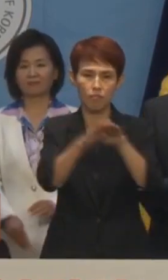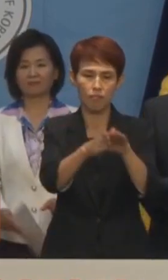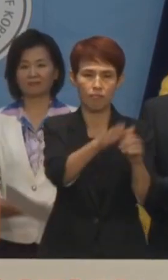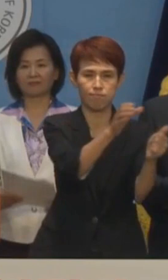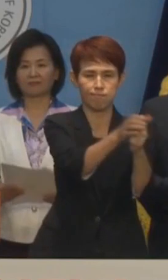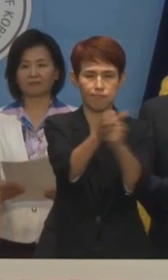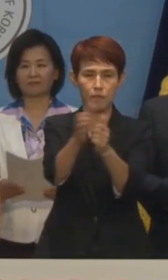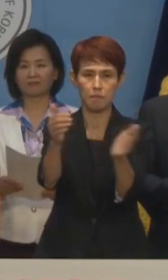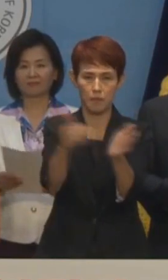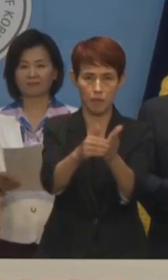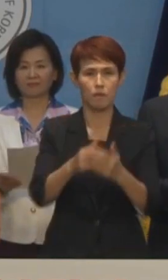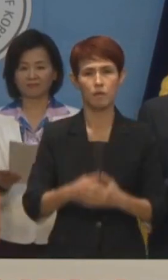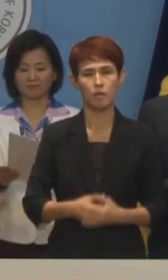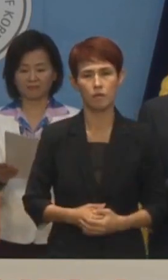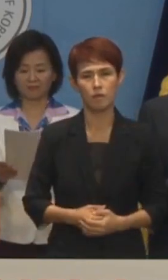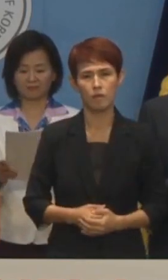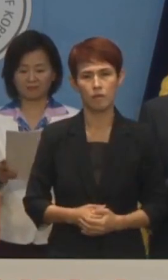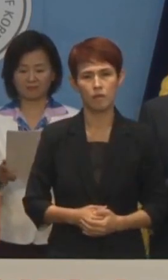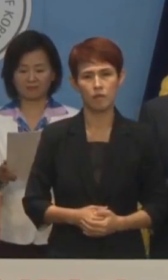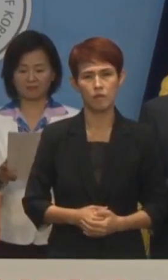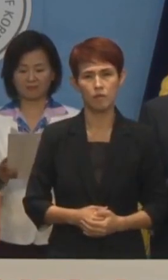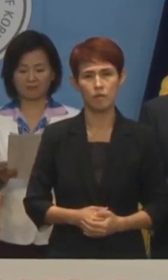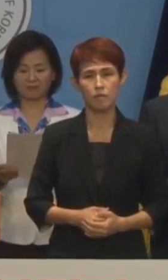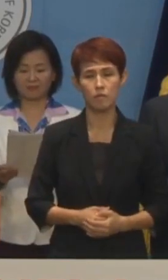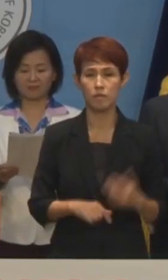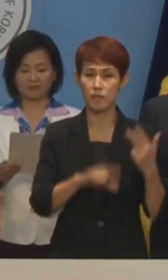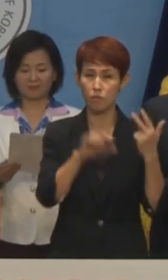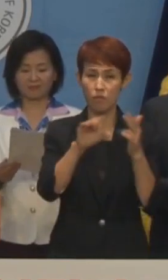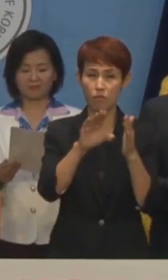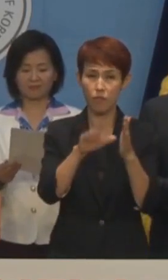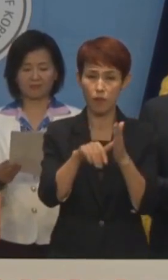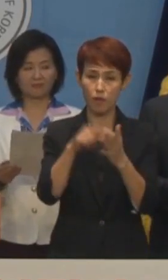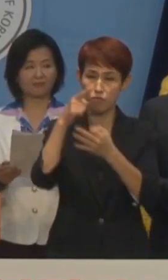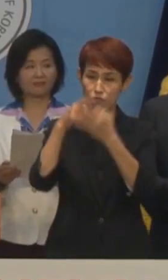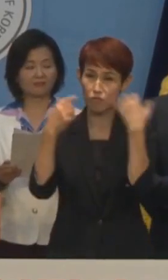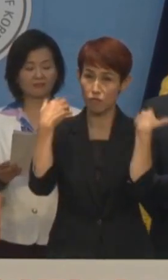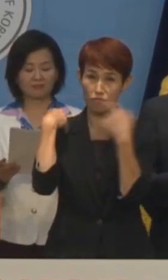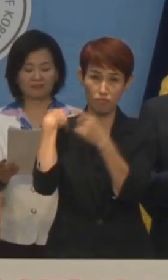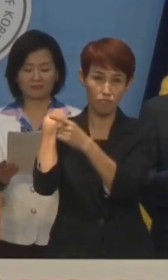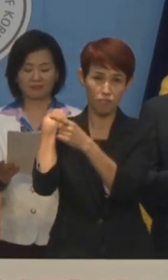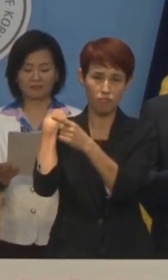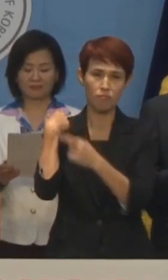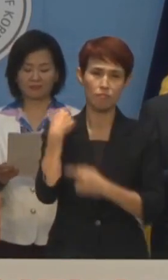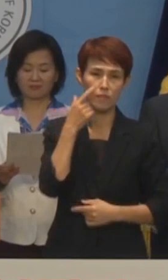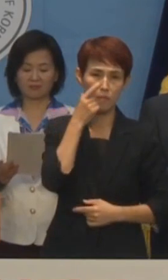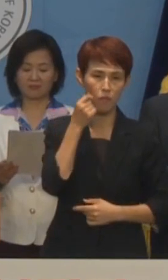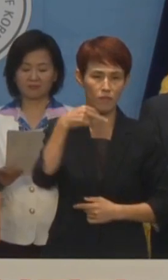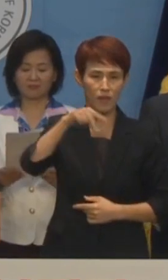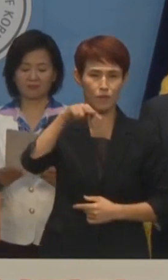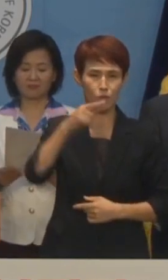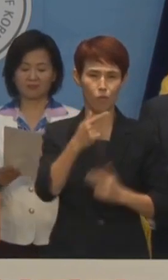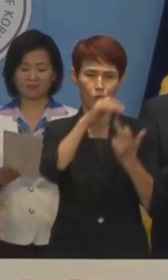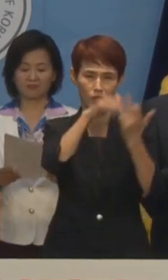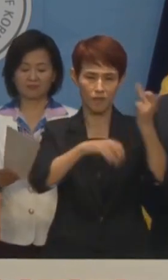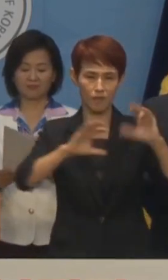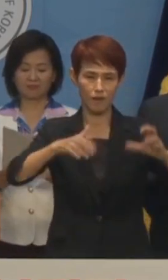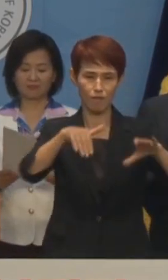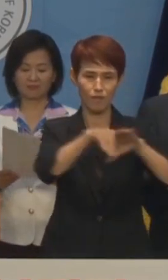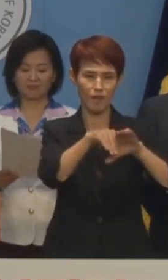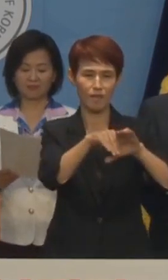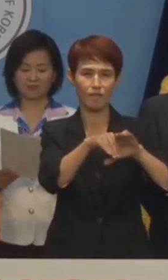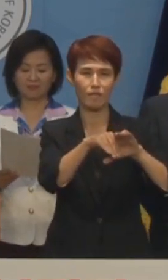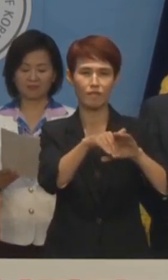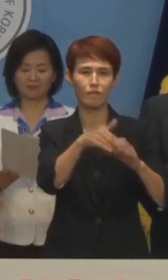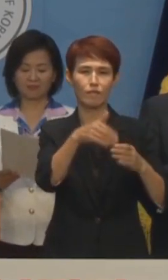일으켜 국민의 공분을 사고 있다. 지난 7월 윤석열 정권은 일본 사도광산 세계유산 등재에